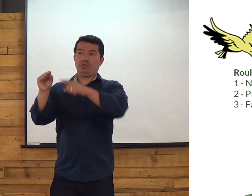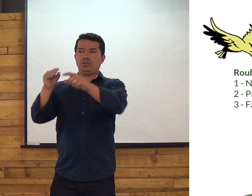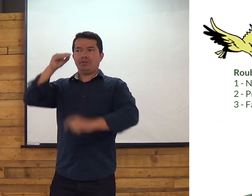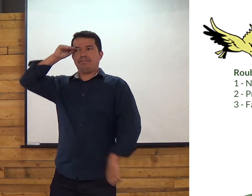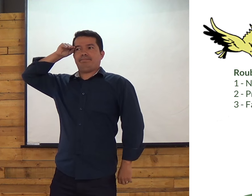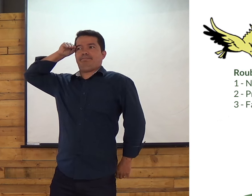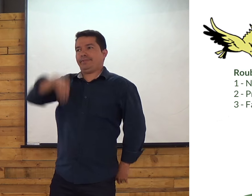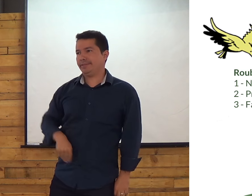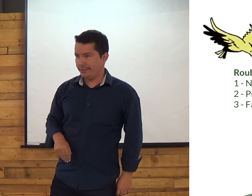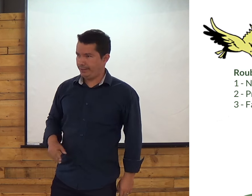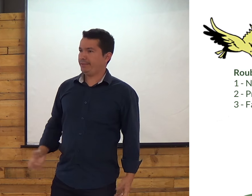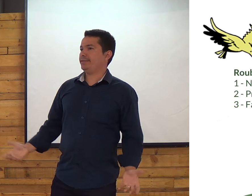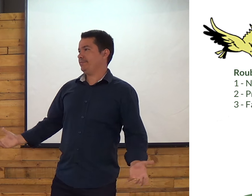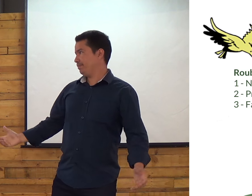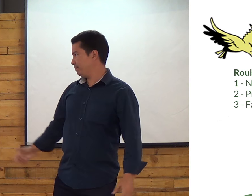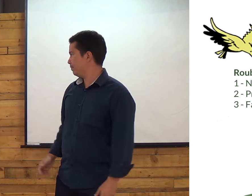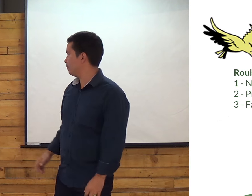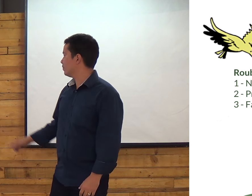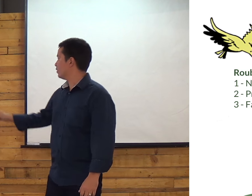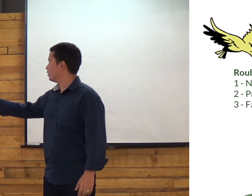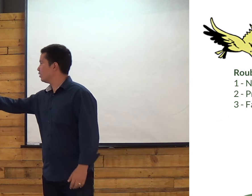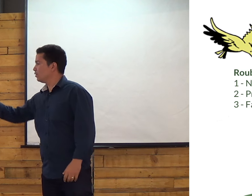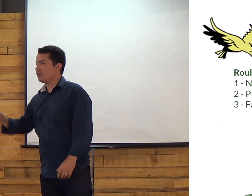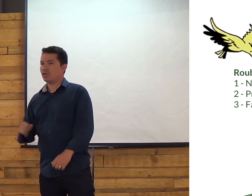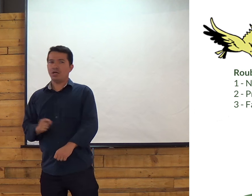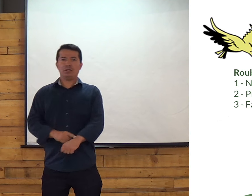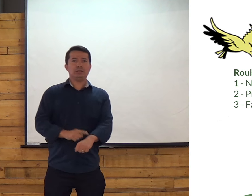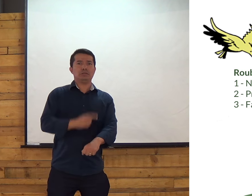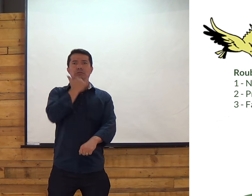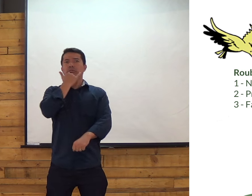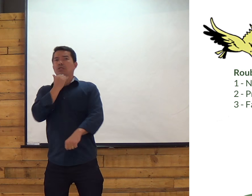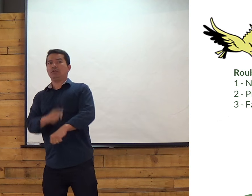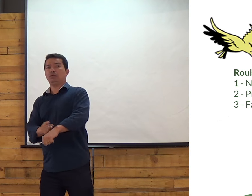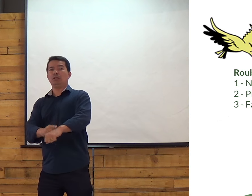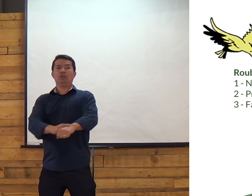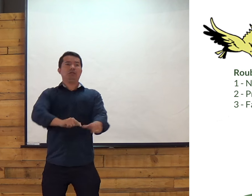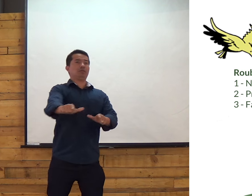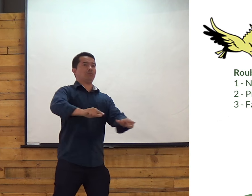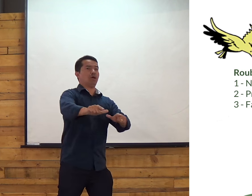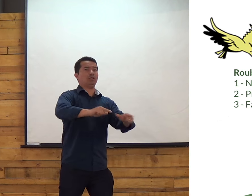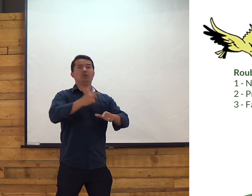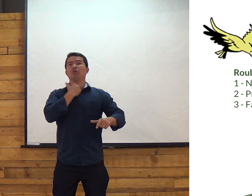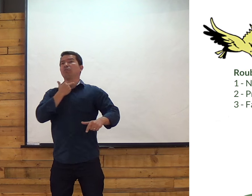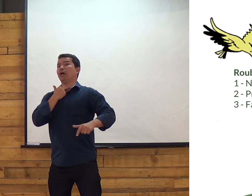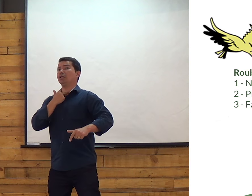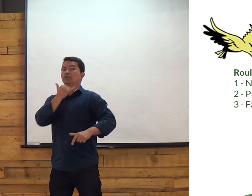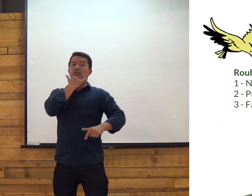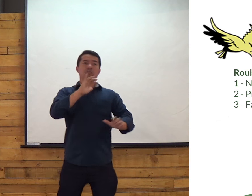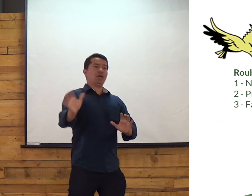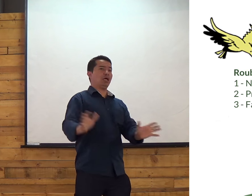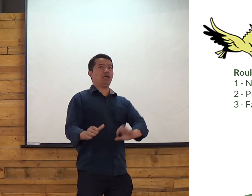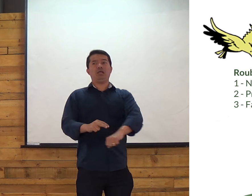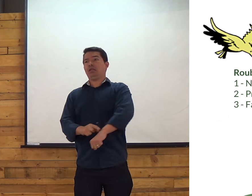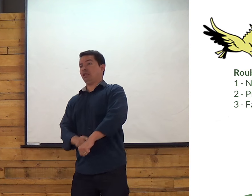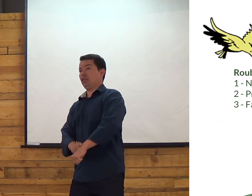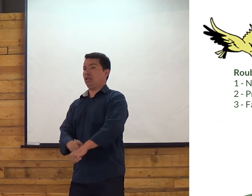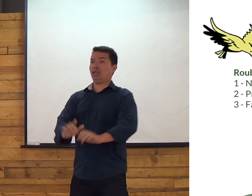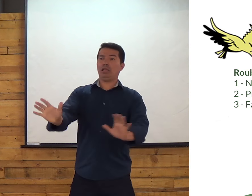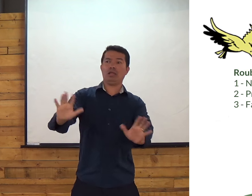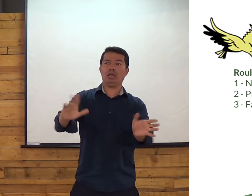Mas esse pássaro também te joga a preguiça ou a falta de tempo. Você vive